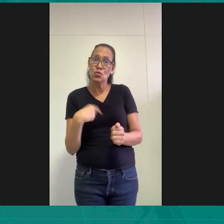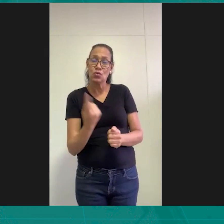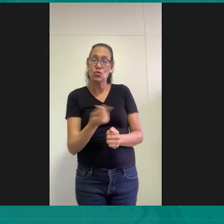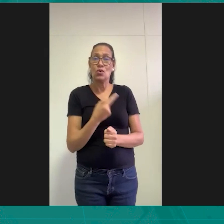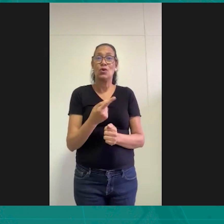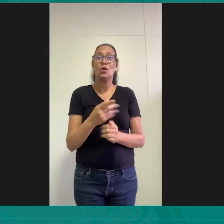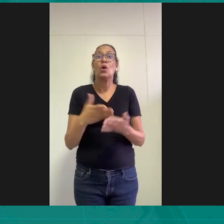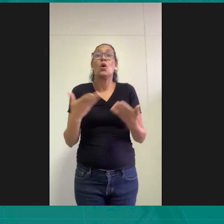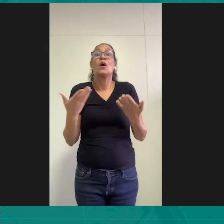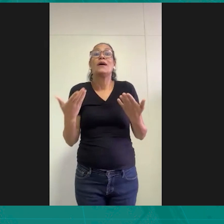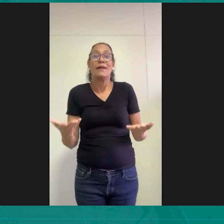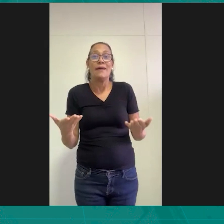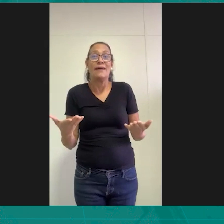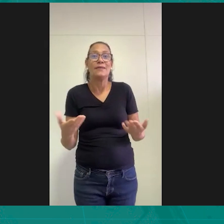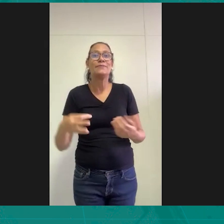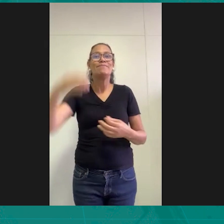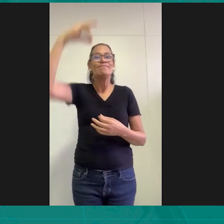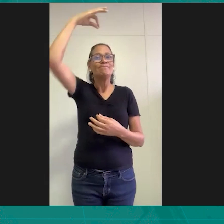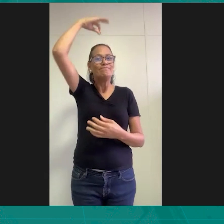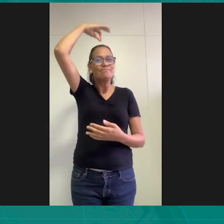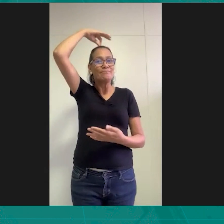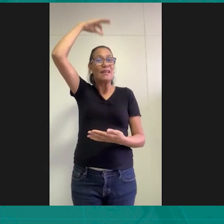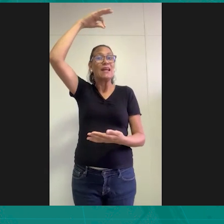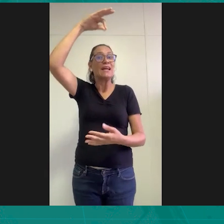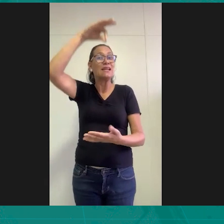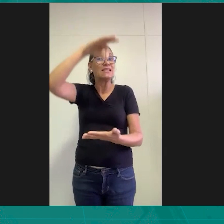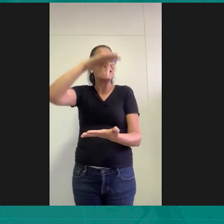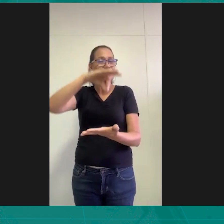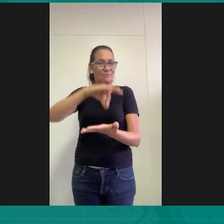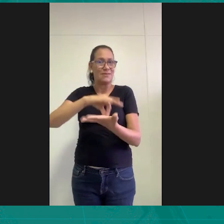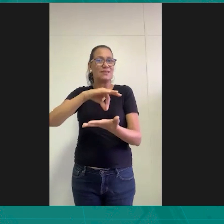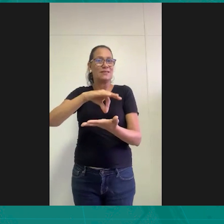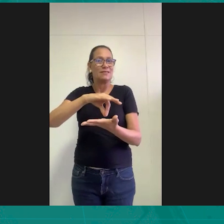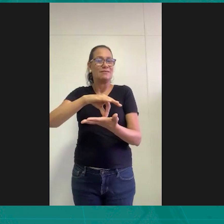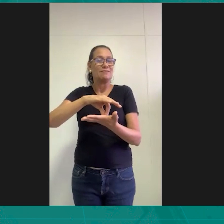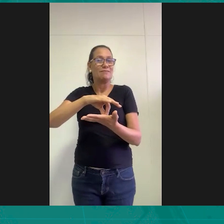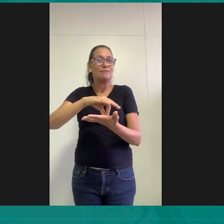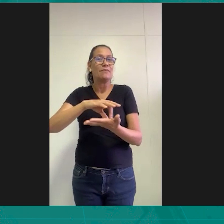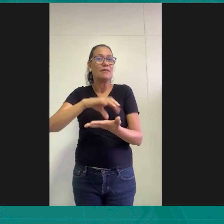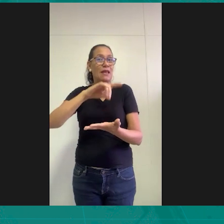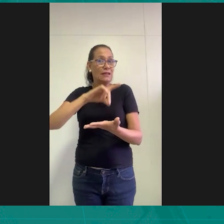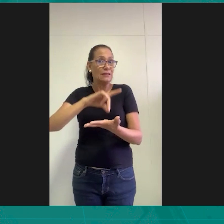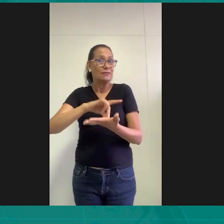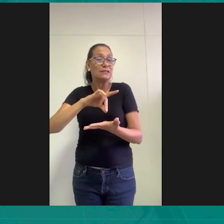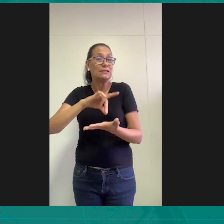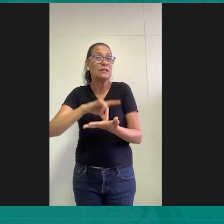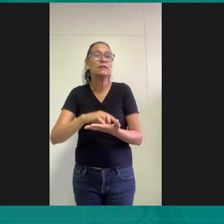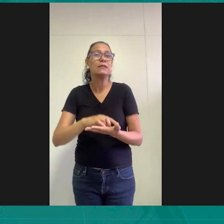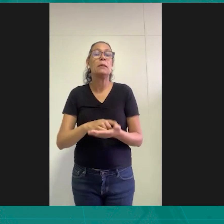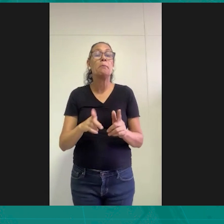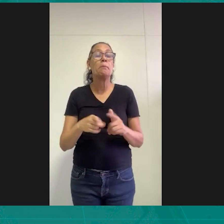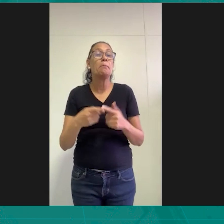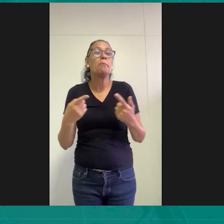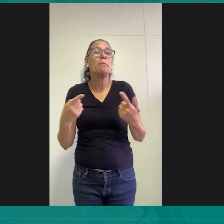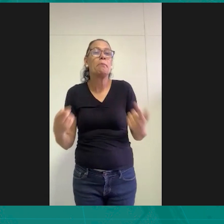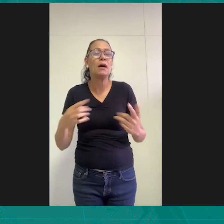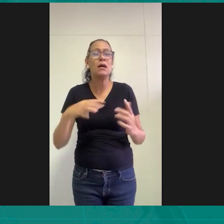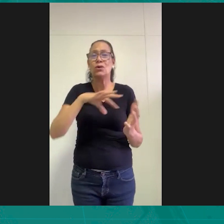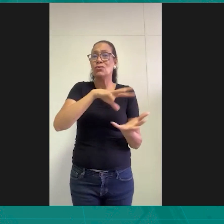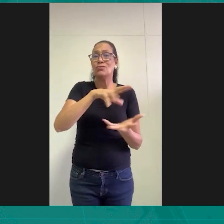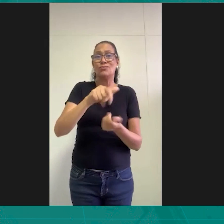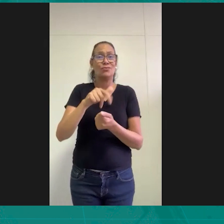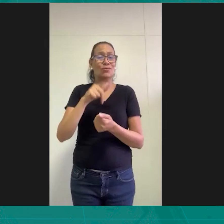mundo não pode receber, porque não o conhece. Mas aqui diz, vós o conheceis,